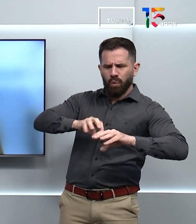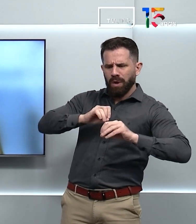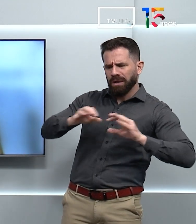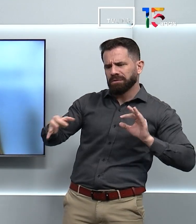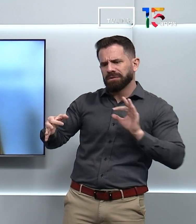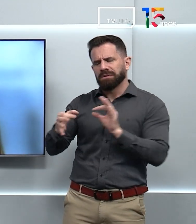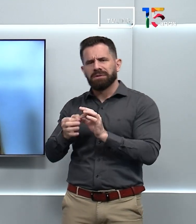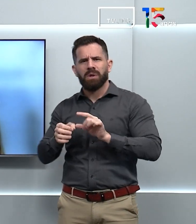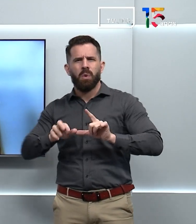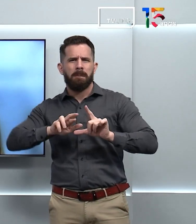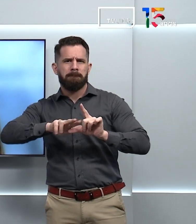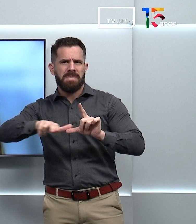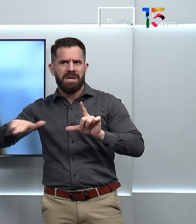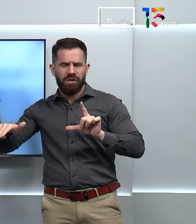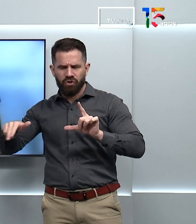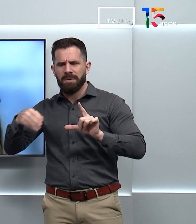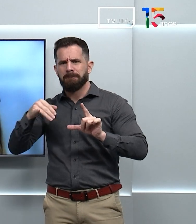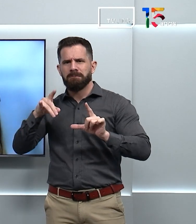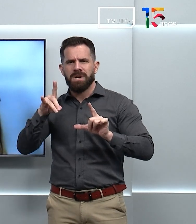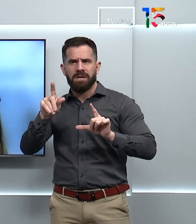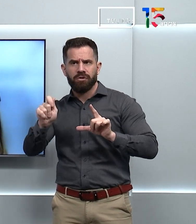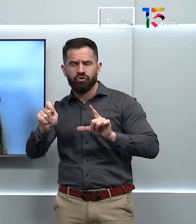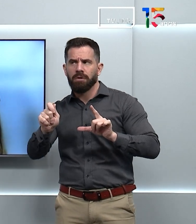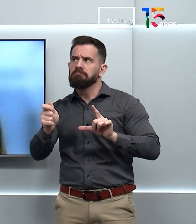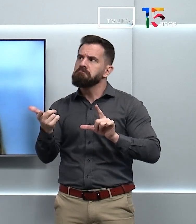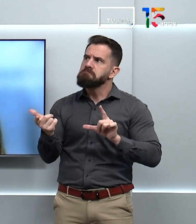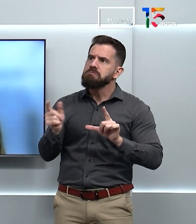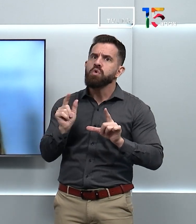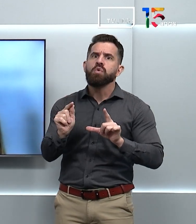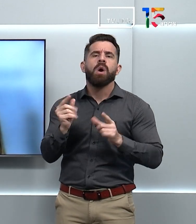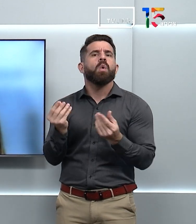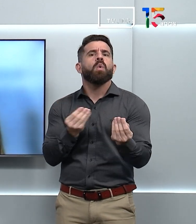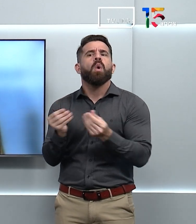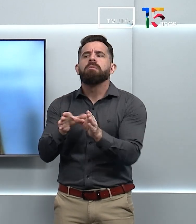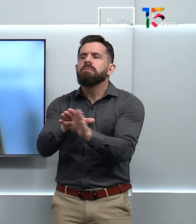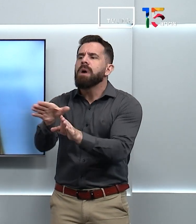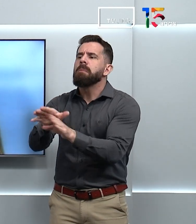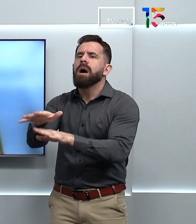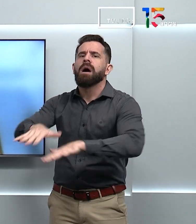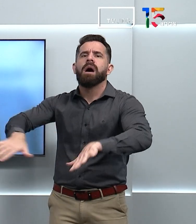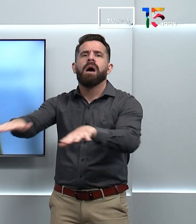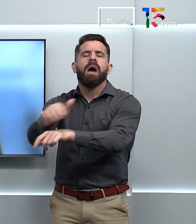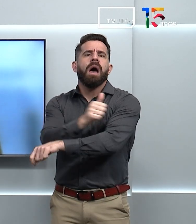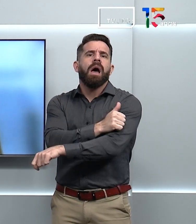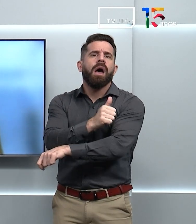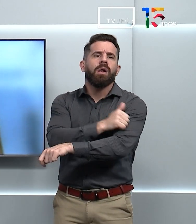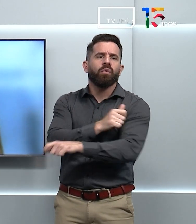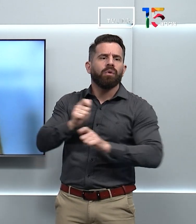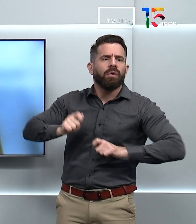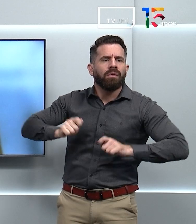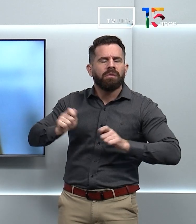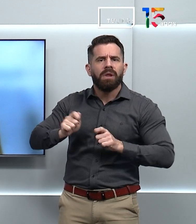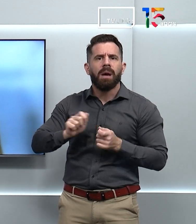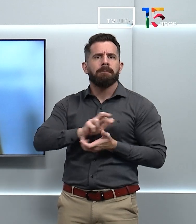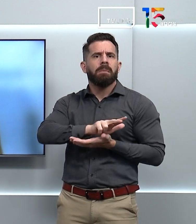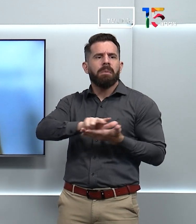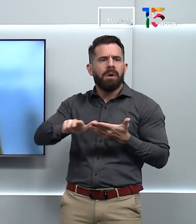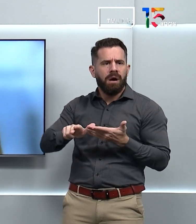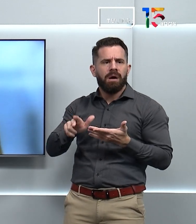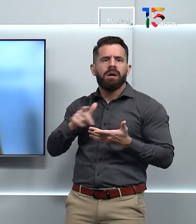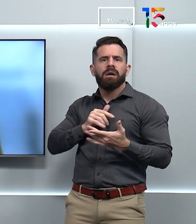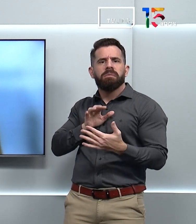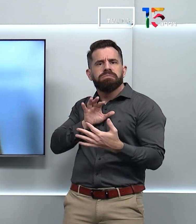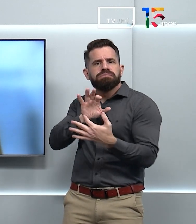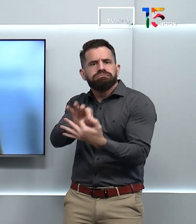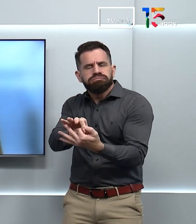como orientar estudantes em diferentes faixas etárias, né, sobre o uso das tecnologias, sobre a informação que